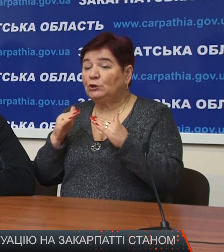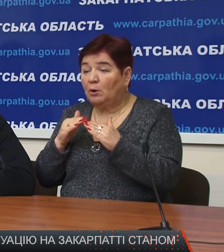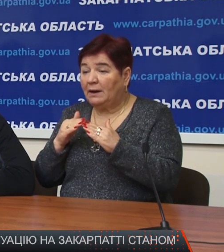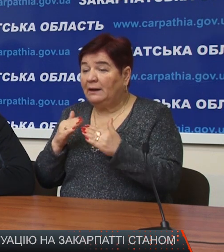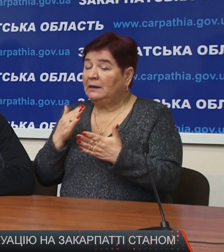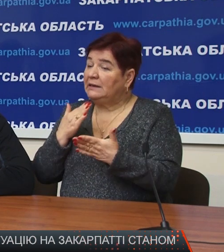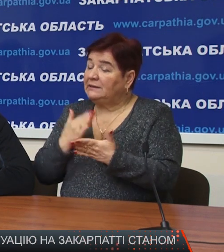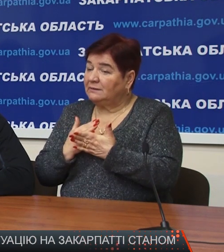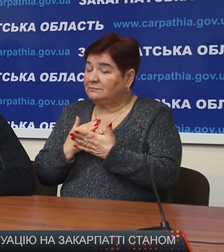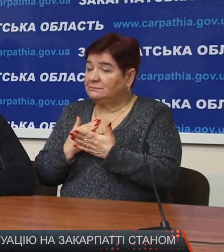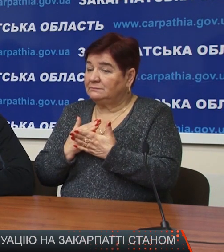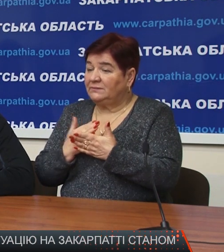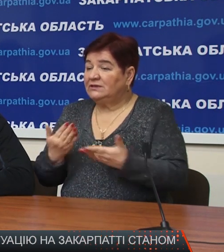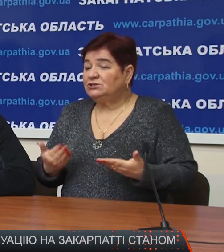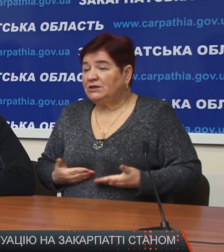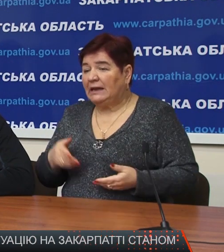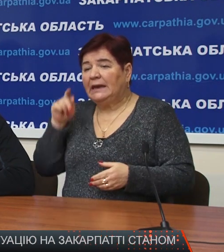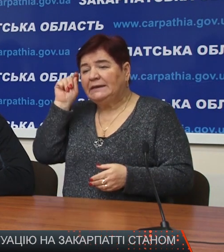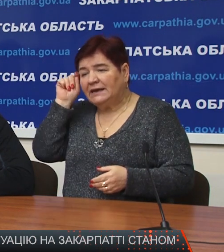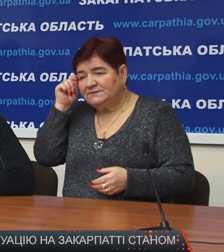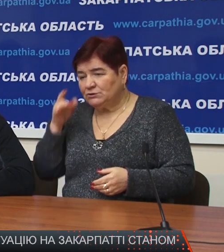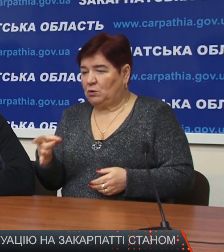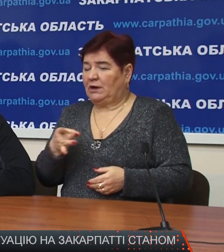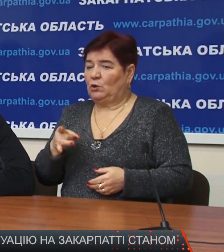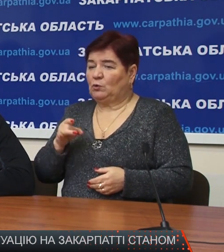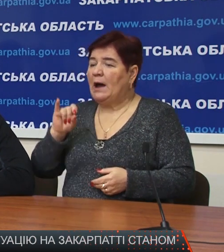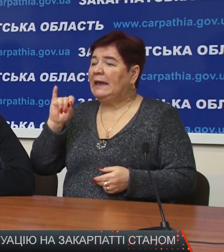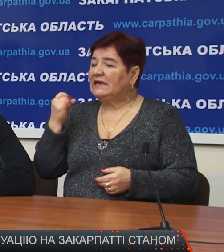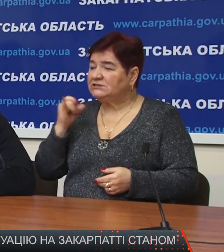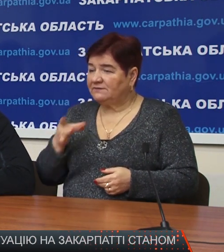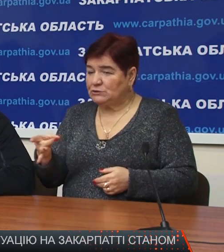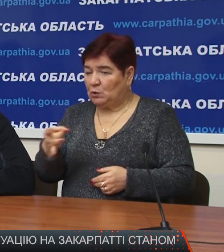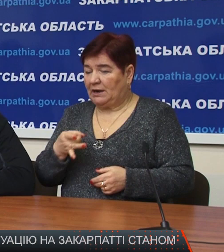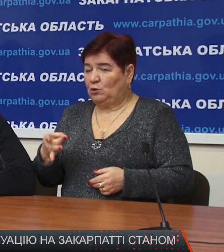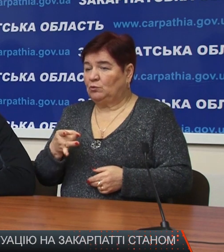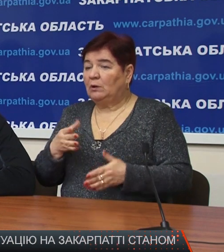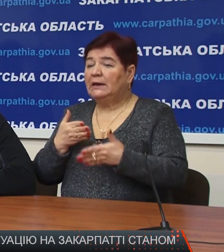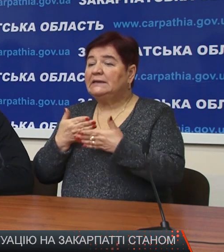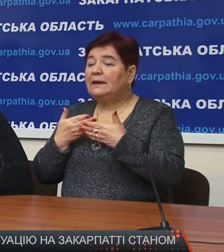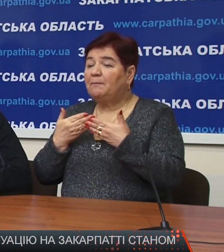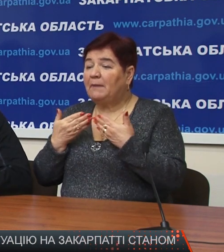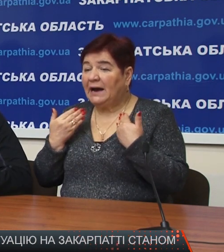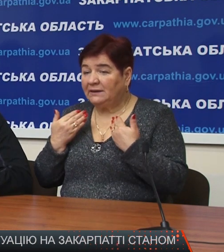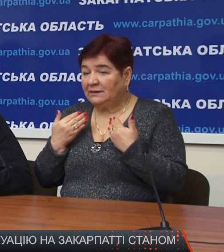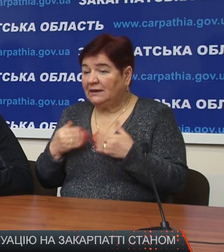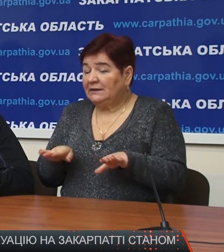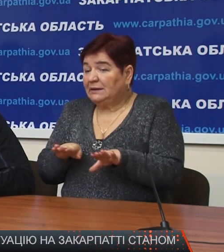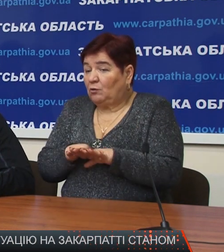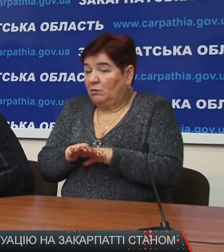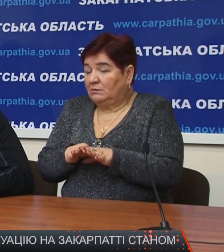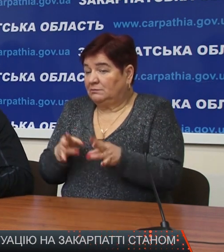бачу, є там мешканці там, Тячівського району, там, Іршавського району. Немає